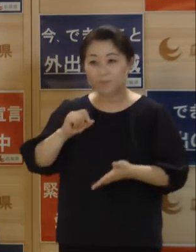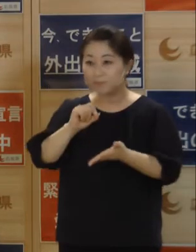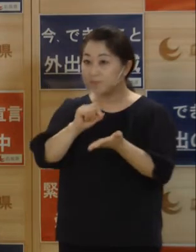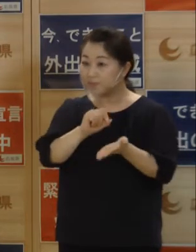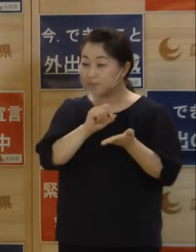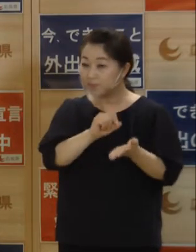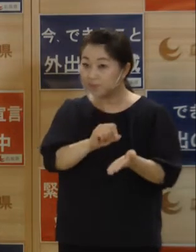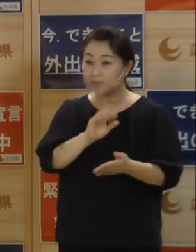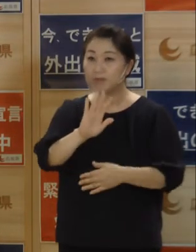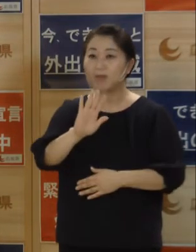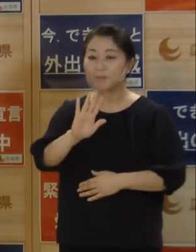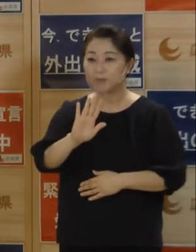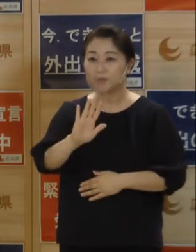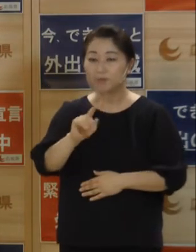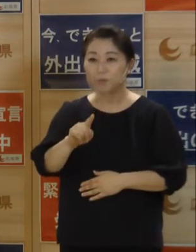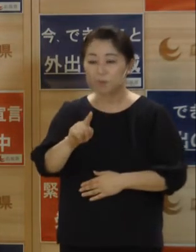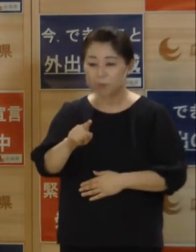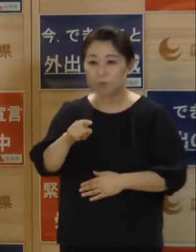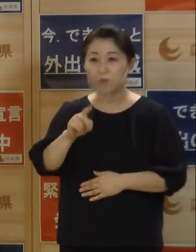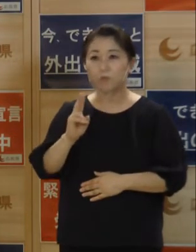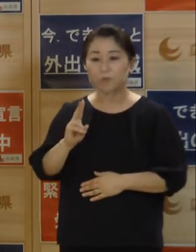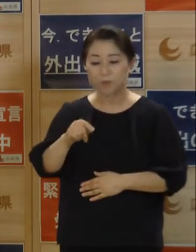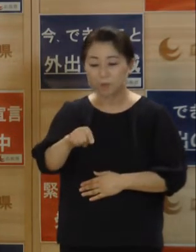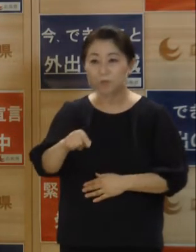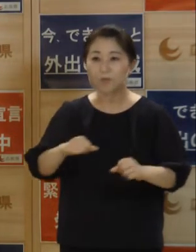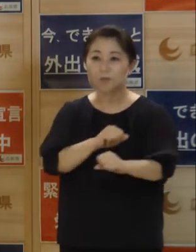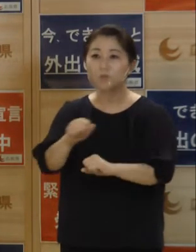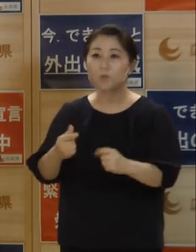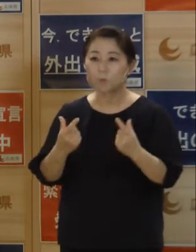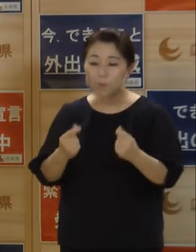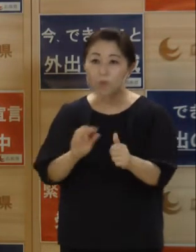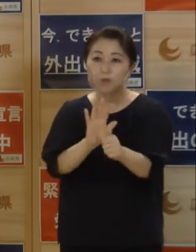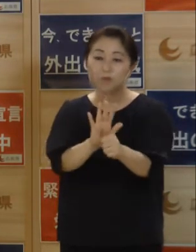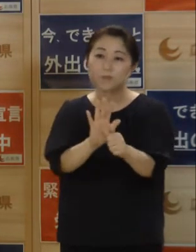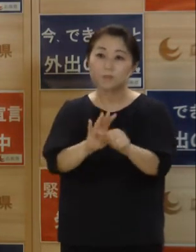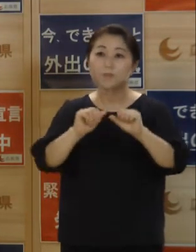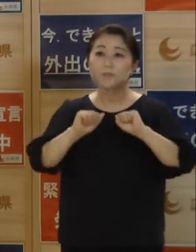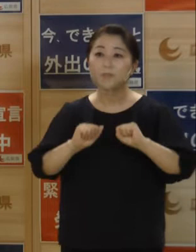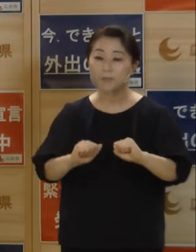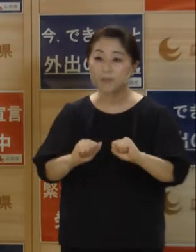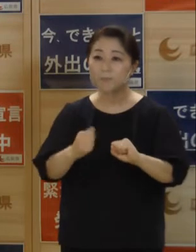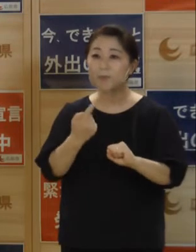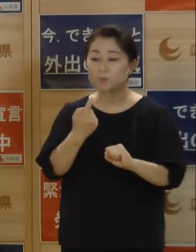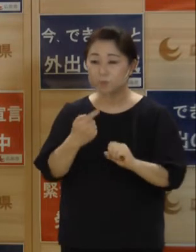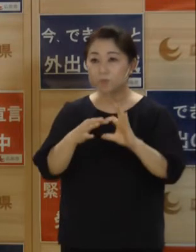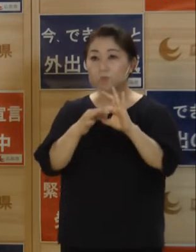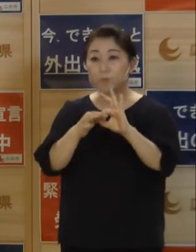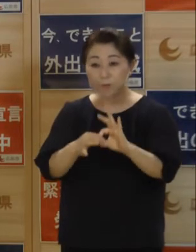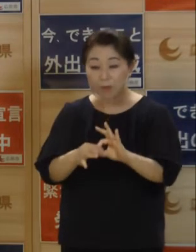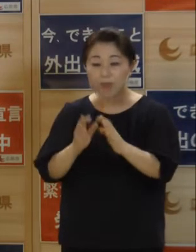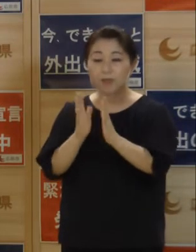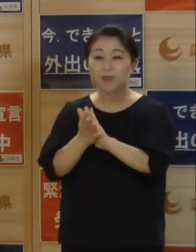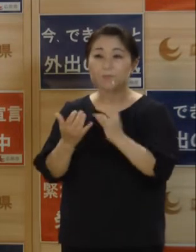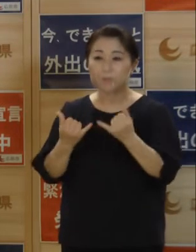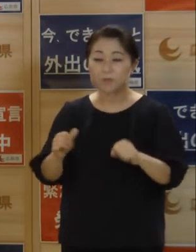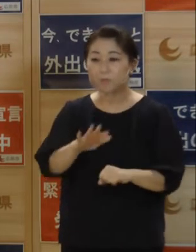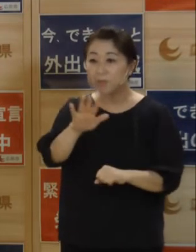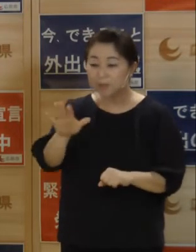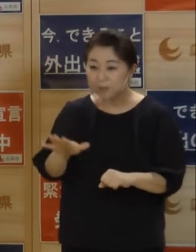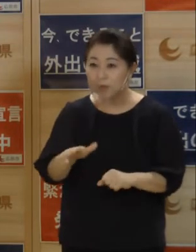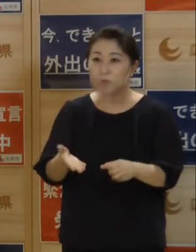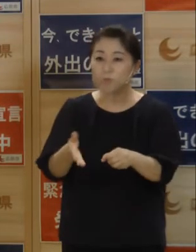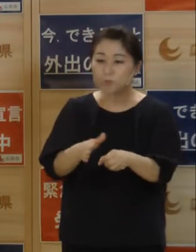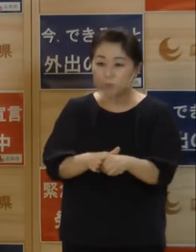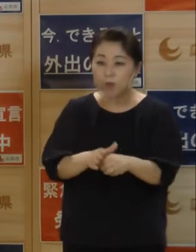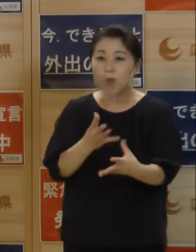議会におけるこの活動というのも支援してきているところでありますので、あの県民の皆様も含めた多くの方に